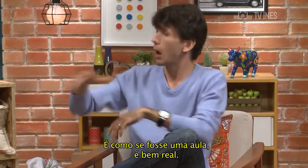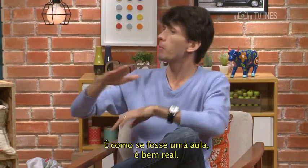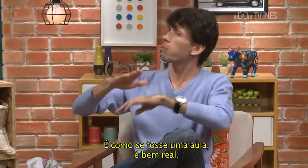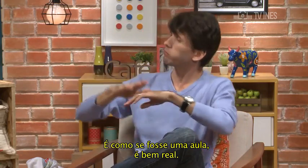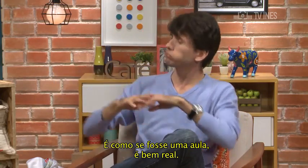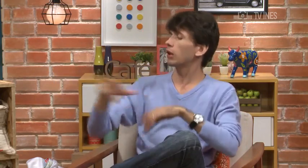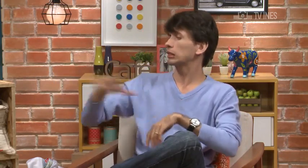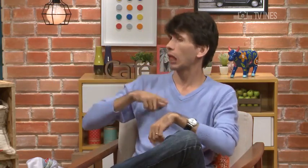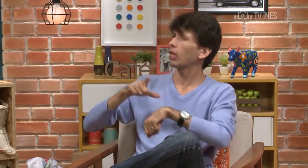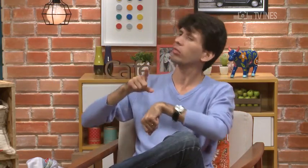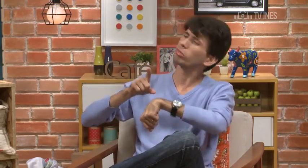real